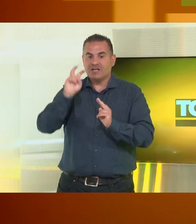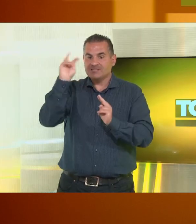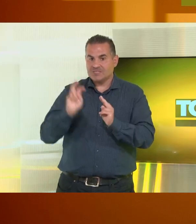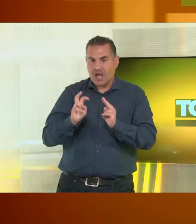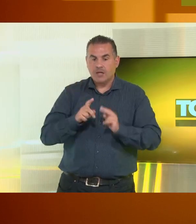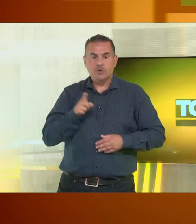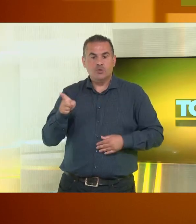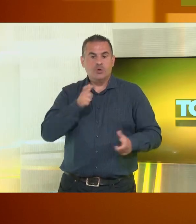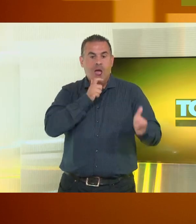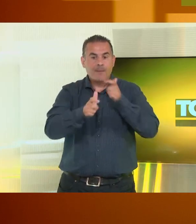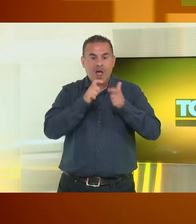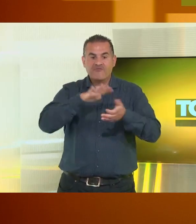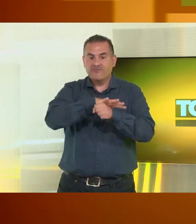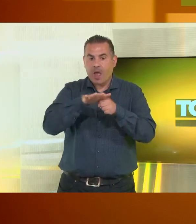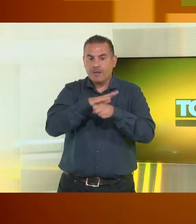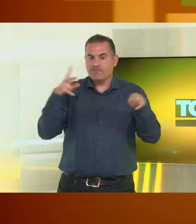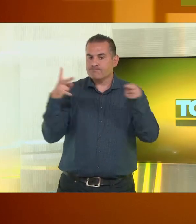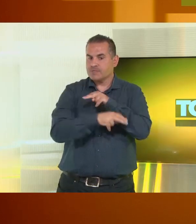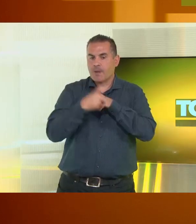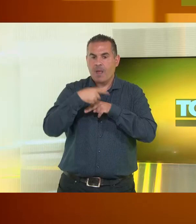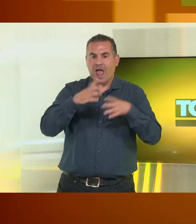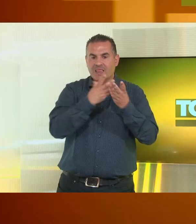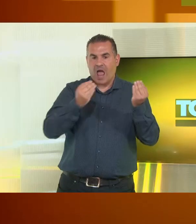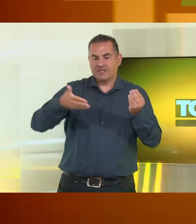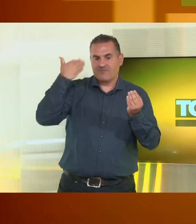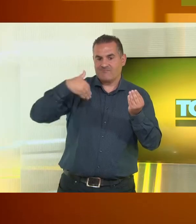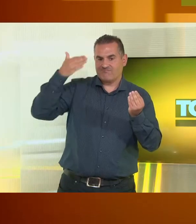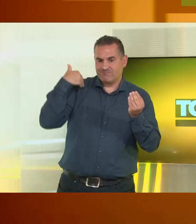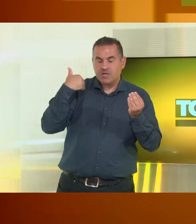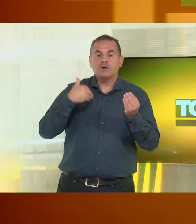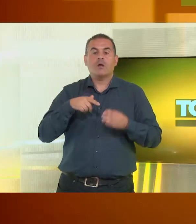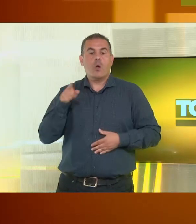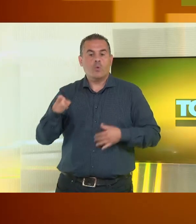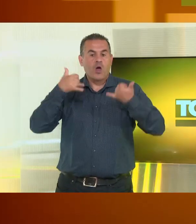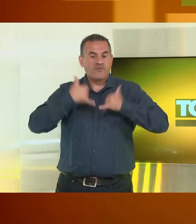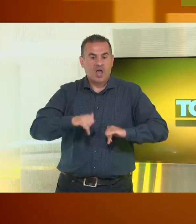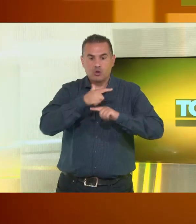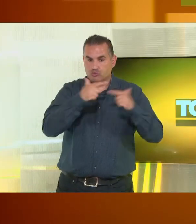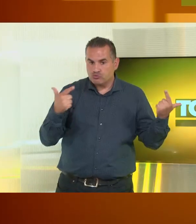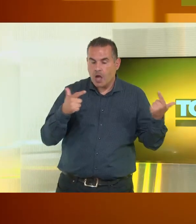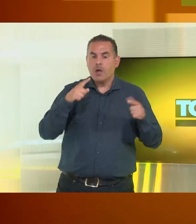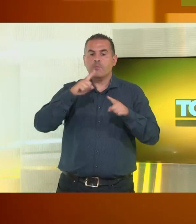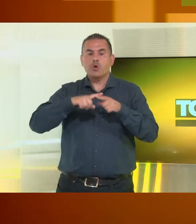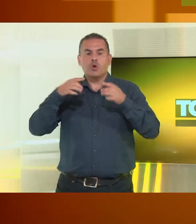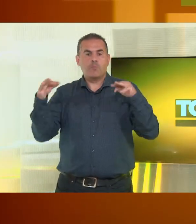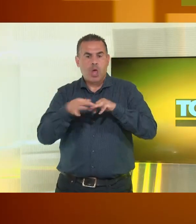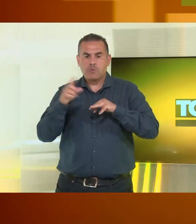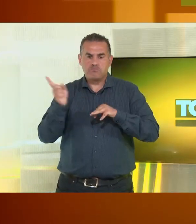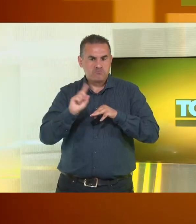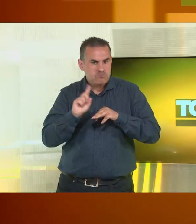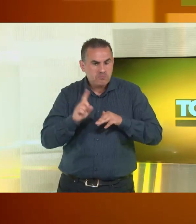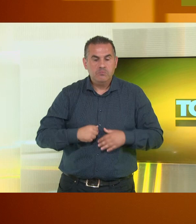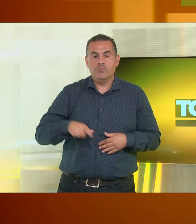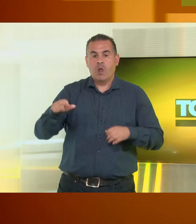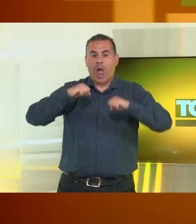sua vita era simile a tante altre, tra alcol, qualche spicciolo elemosinato per un panino e un riparo di fortuna. Per un certo periodo aveva